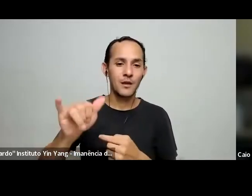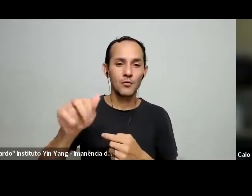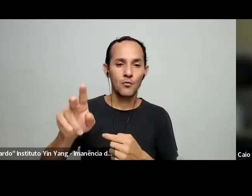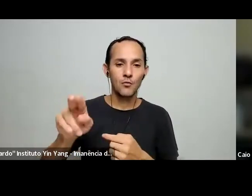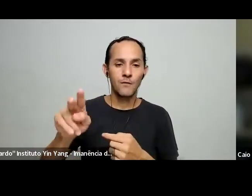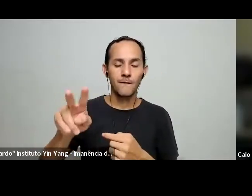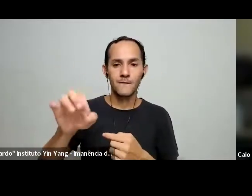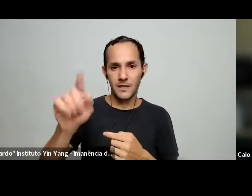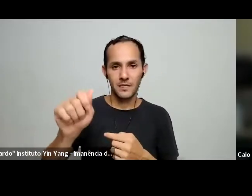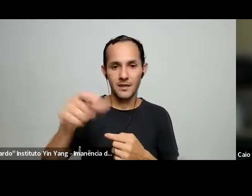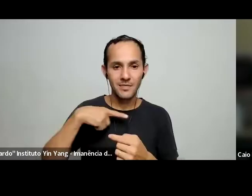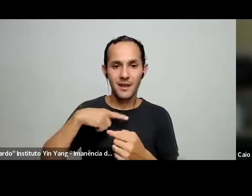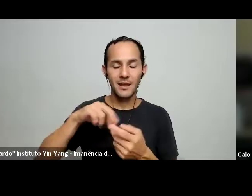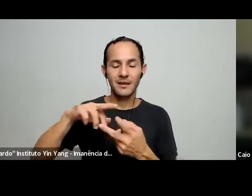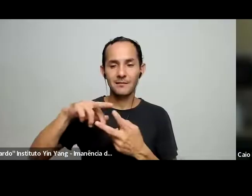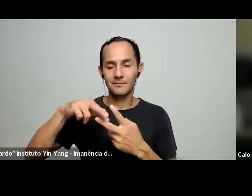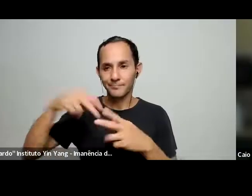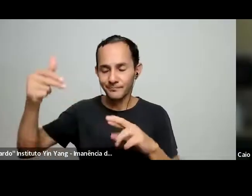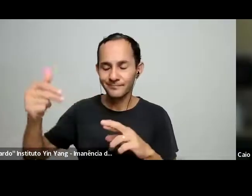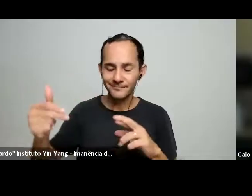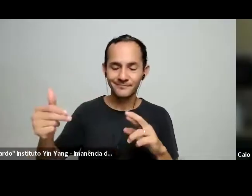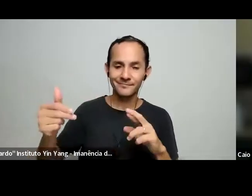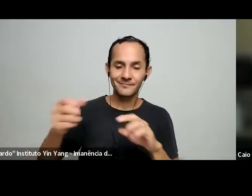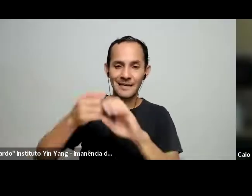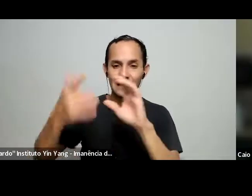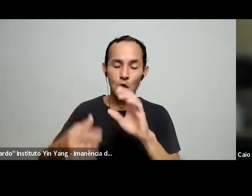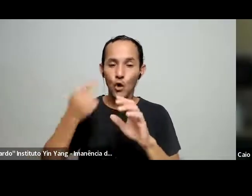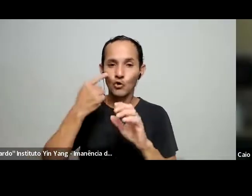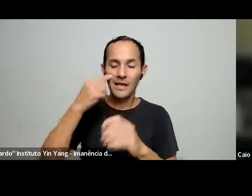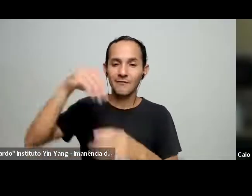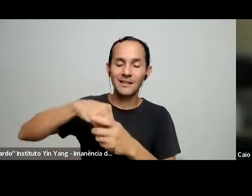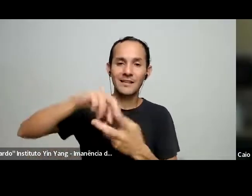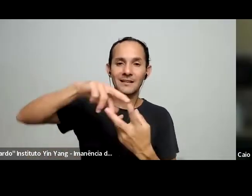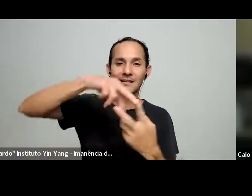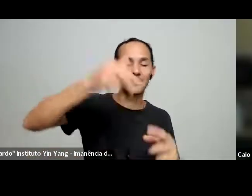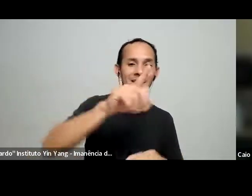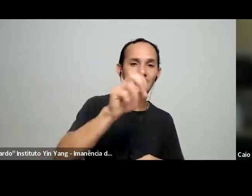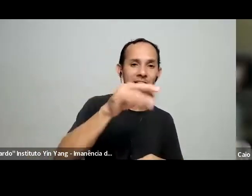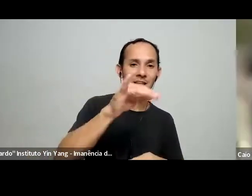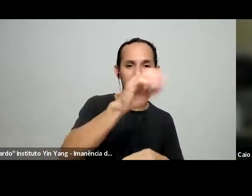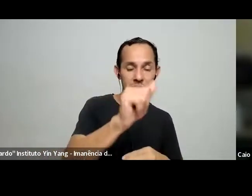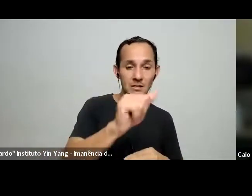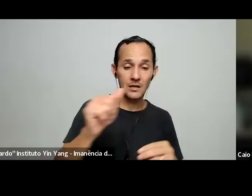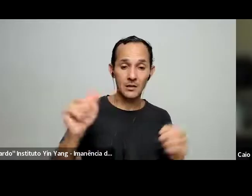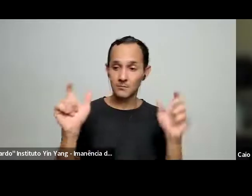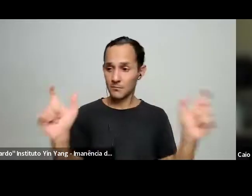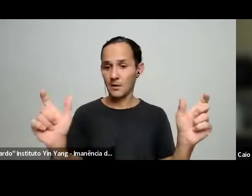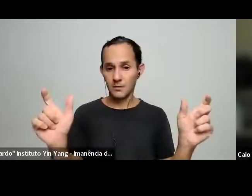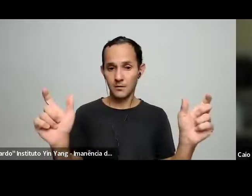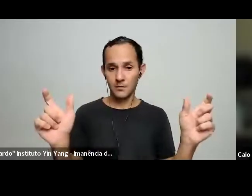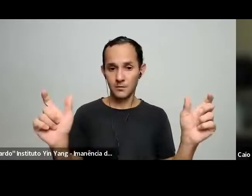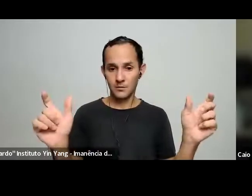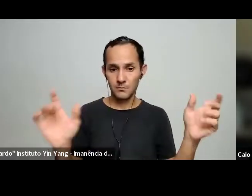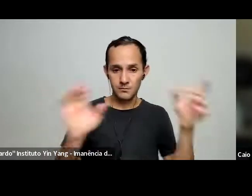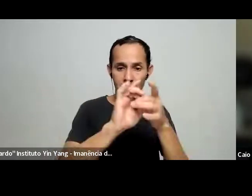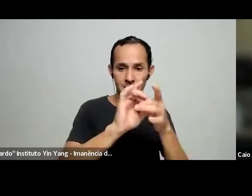ligação com características que você consegue mapear na genética, né? Então, são coisas, você junta duas pontas, né? Conecta o